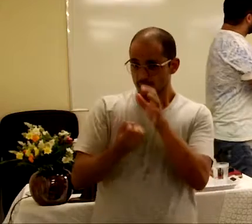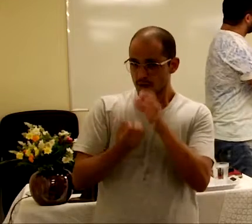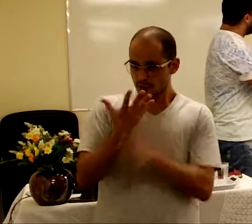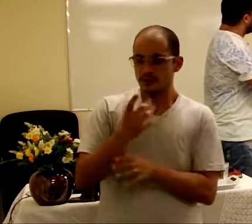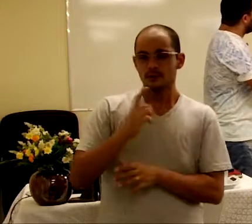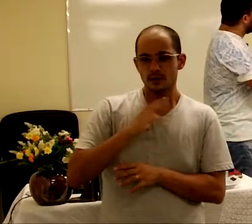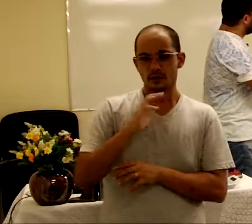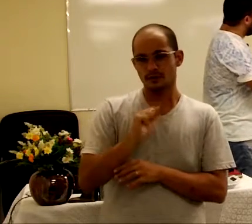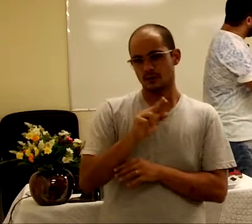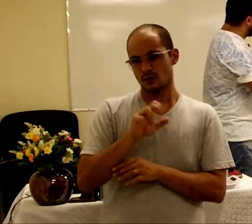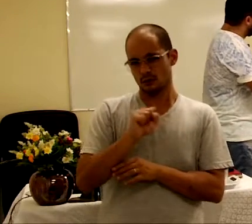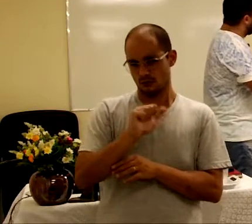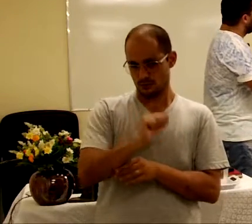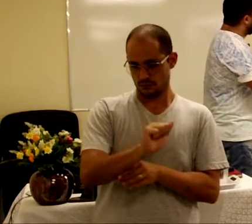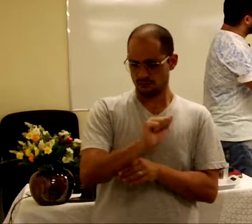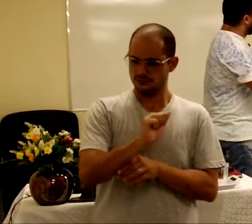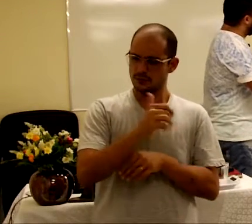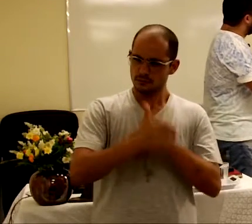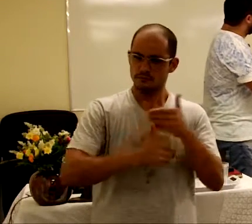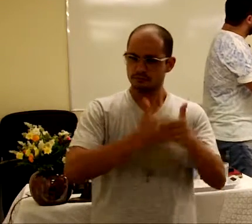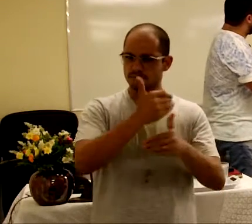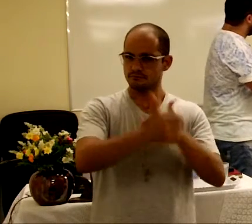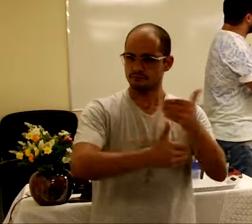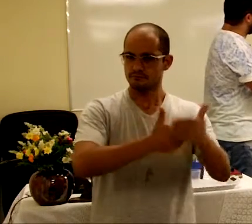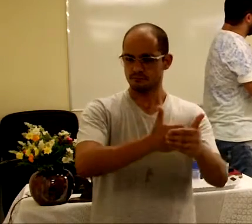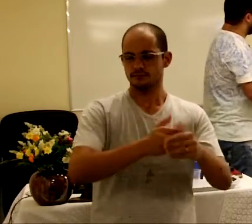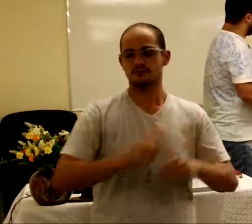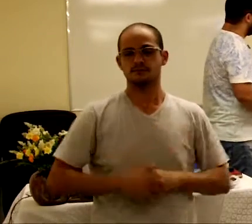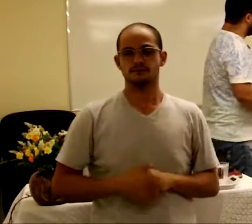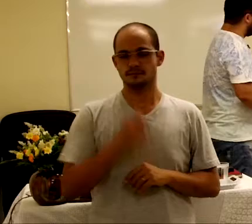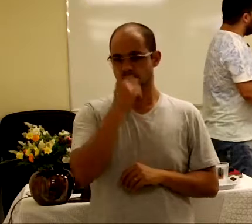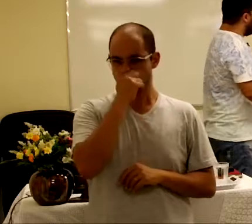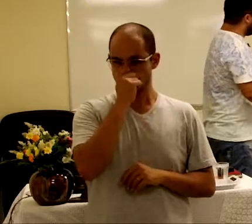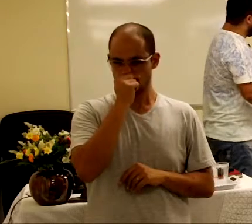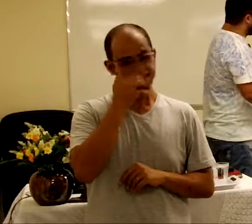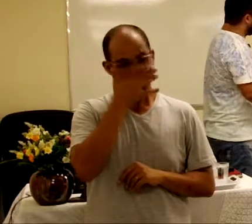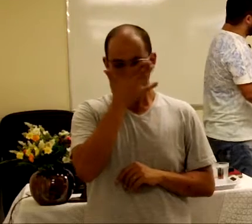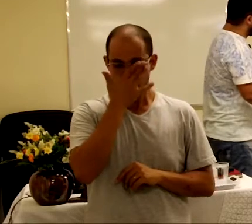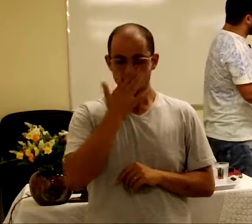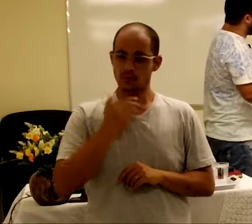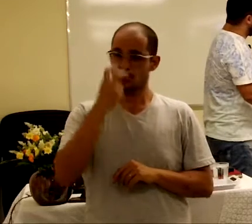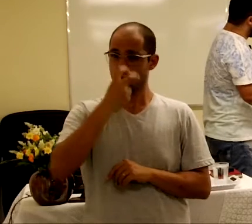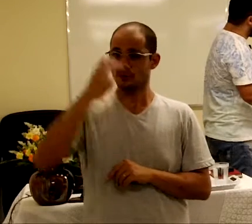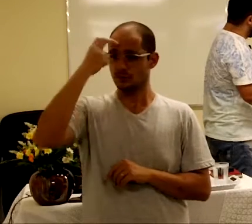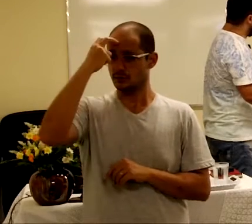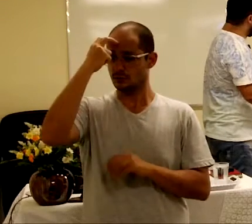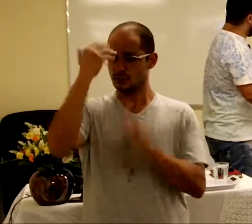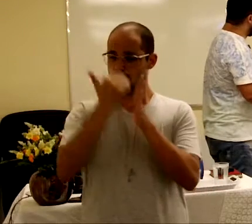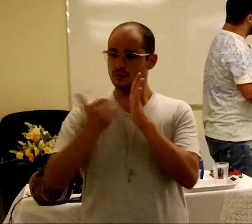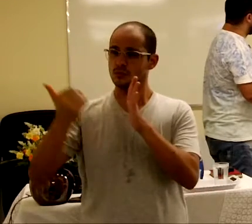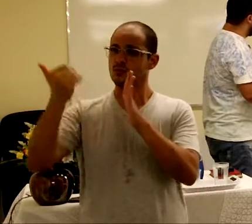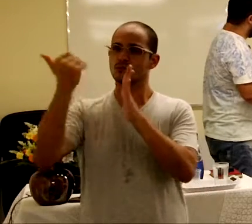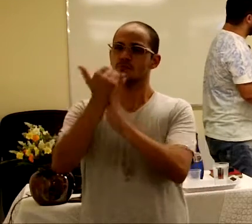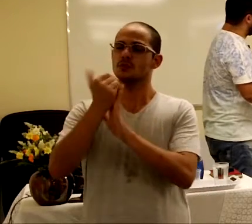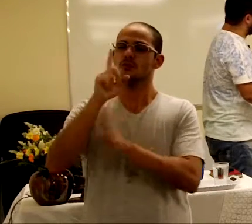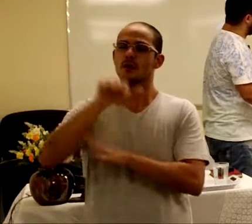E quanto maior for o que opere, tanto maior há de ser a causa primária. Aquela inteligência superior é que é a